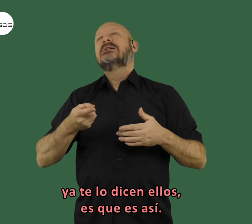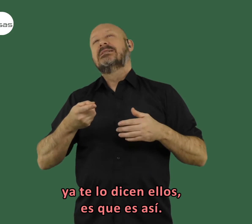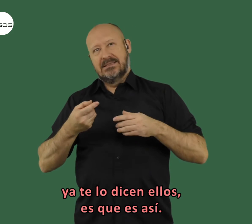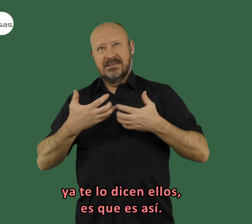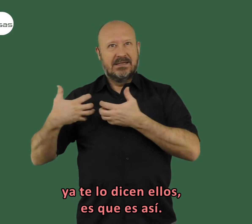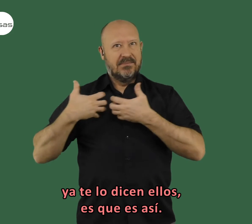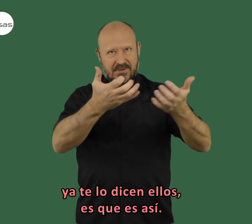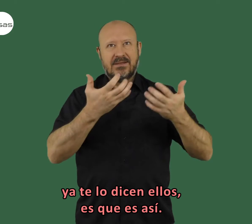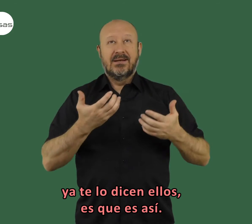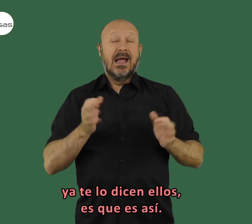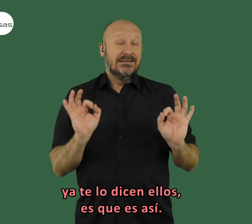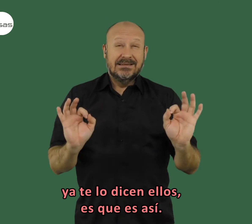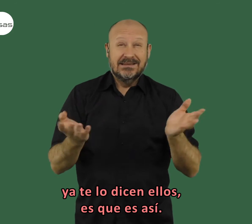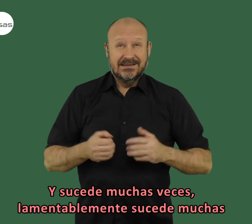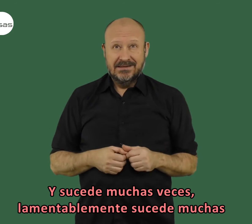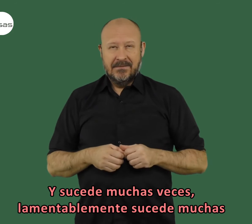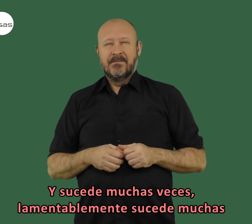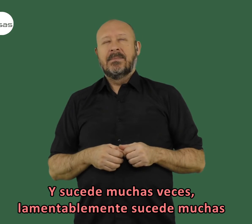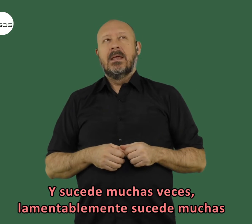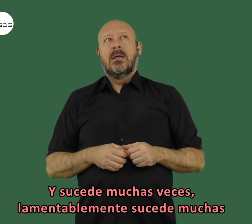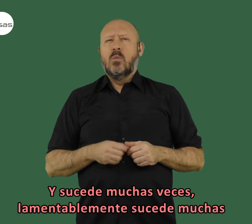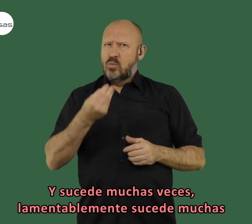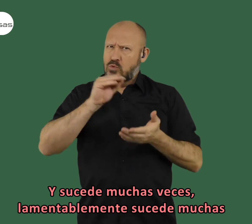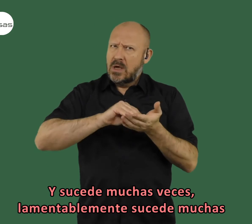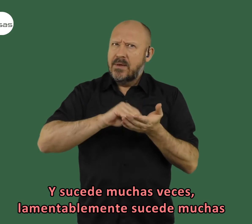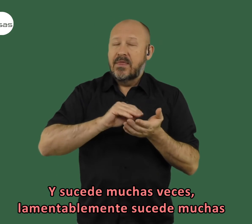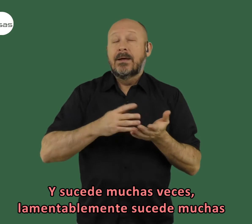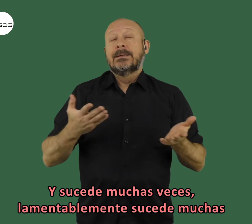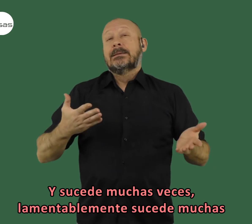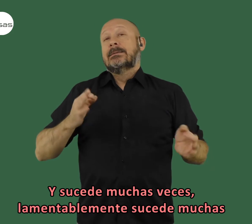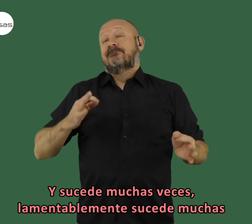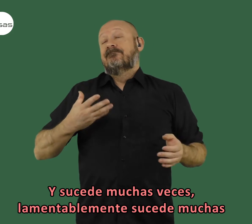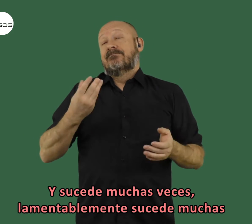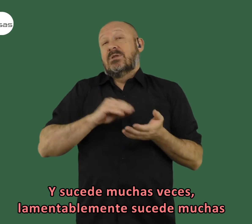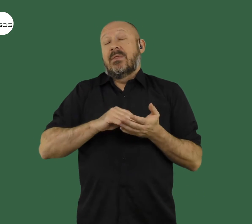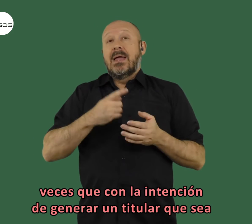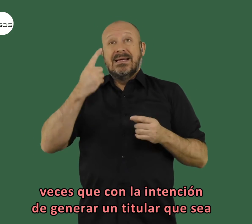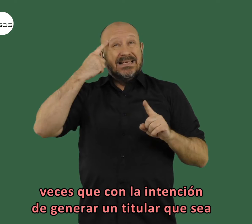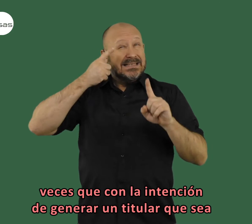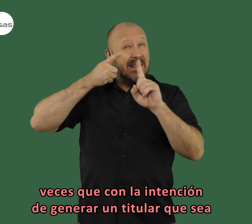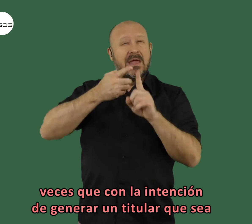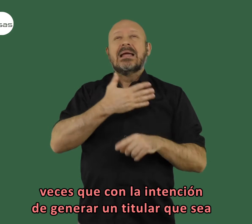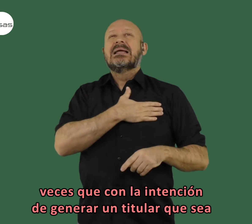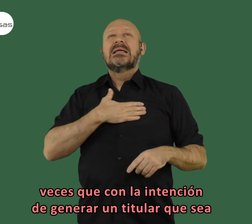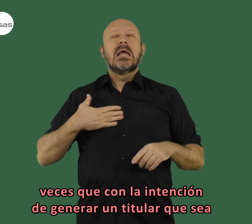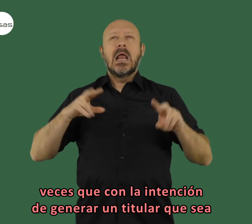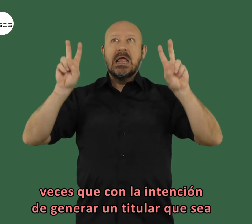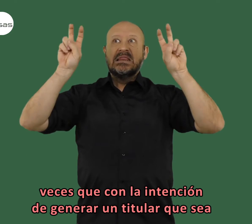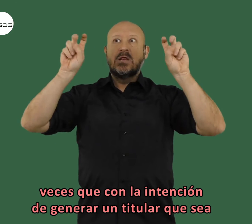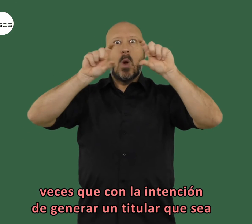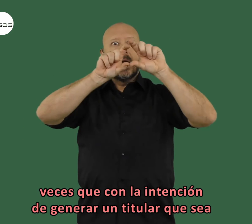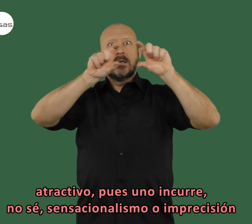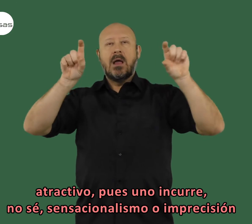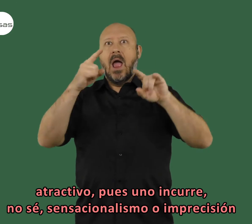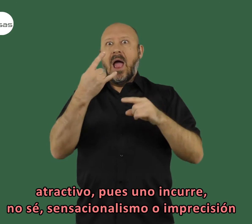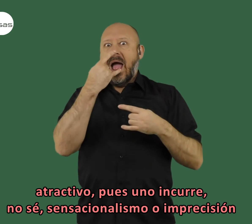Ya te lo dicen ellos, porque es que es así. Y sucede muchas veces, lamentablemente sucede muchas veces que con la intención de generar un titular